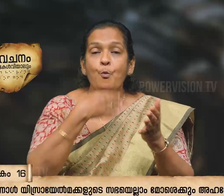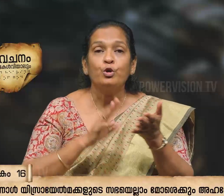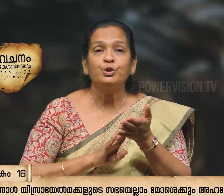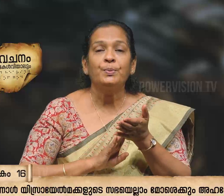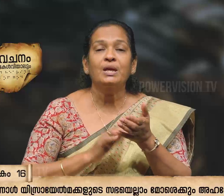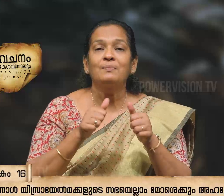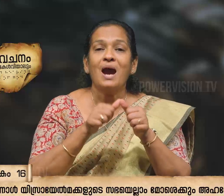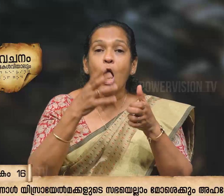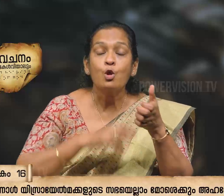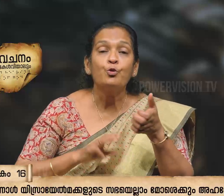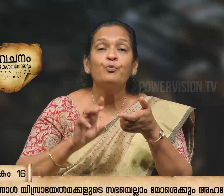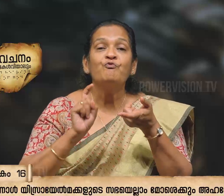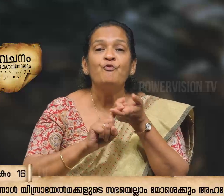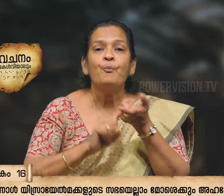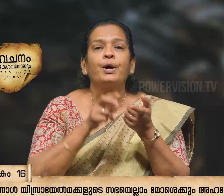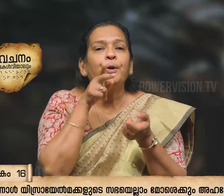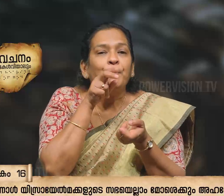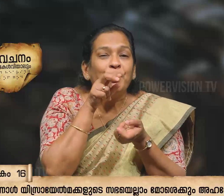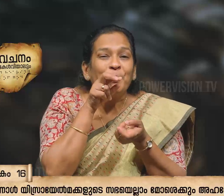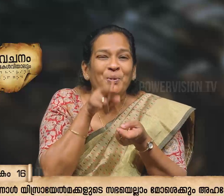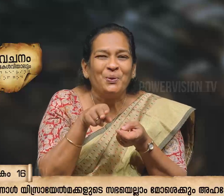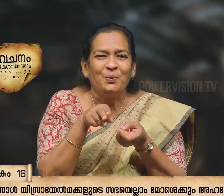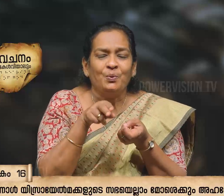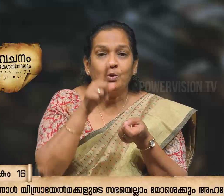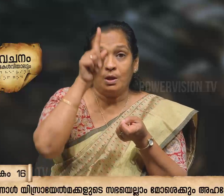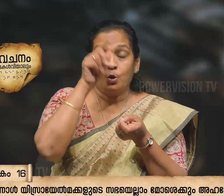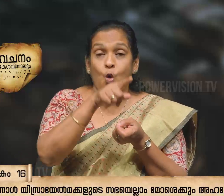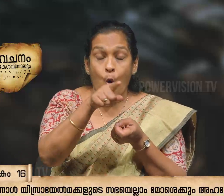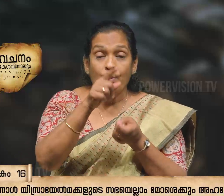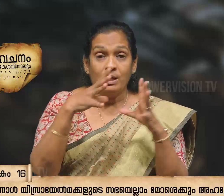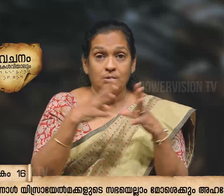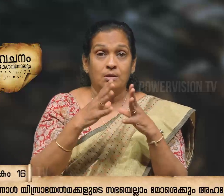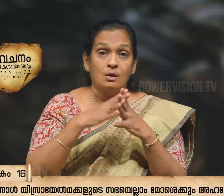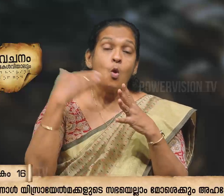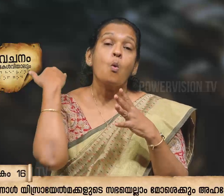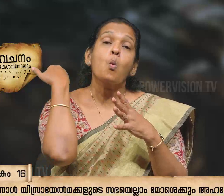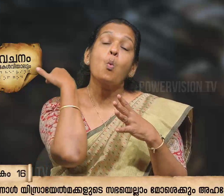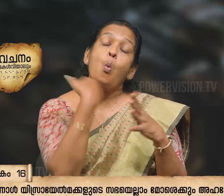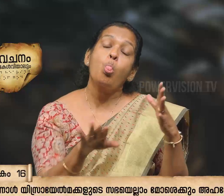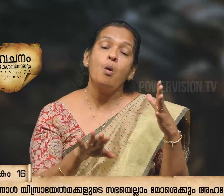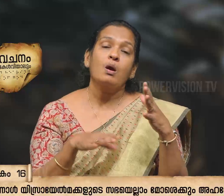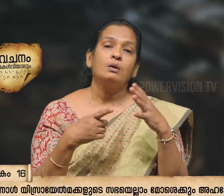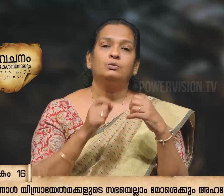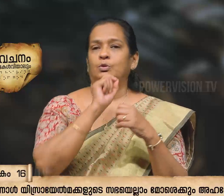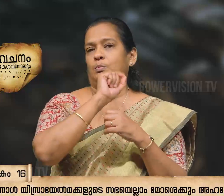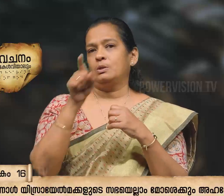അഹരോനും വിരോധമായി പിറുപിറുത്തു. നിങ്ങൾ യഹോവയുടെ ജനത്തെ കൊന്നു കളഞ്ഞു എന്ന് പറഞ്ഞു.